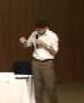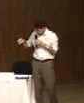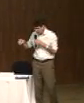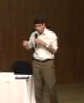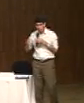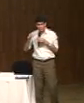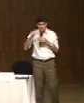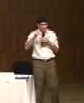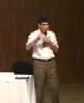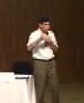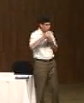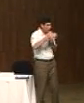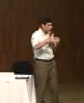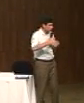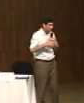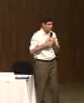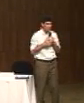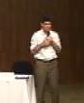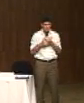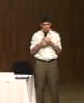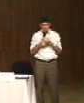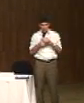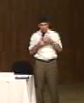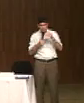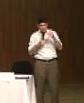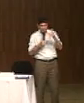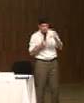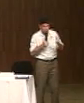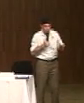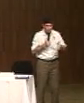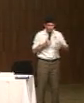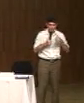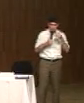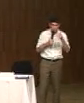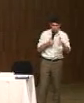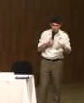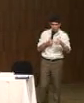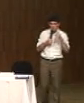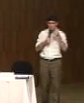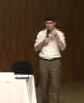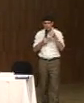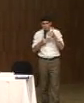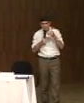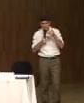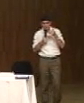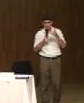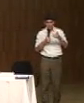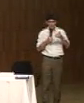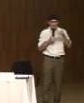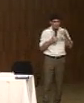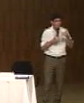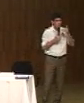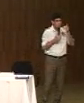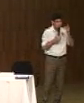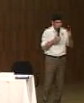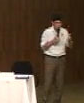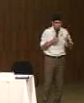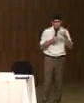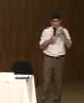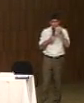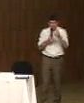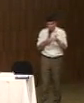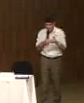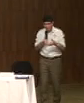Se vocês verem ali, fortalecer os fóruns de participação, fortalecer os conselhos, comissões, para que a gente possa ter o